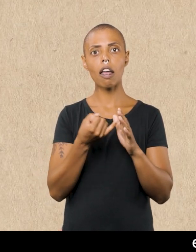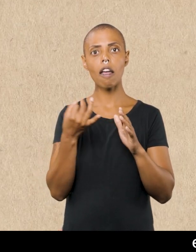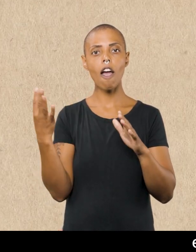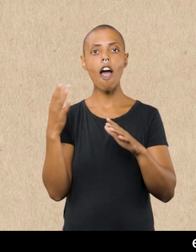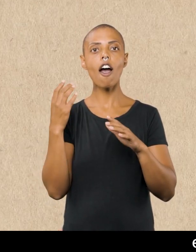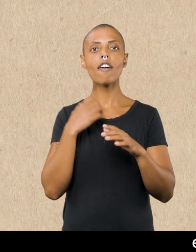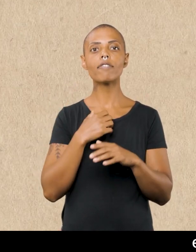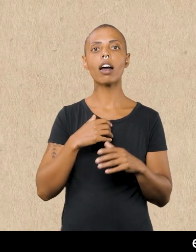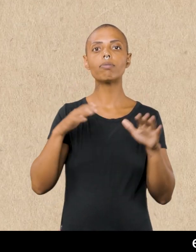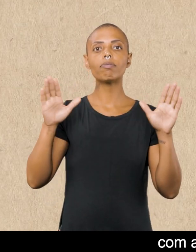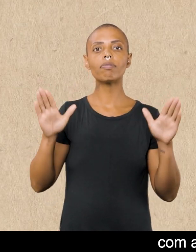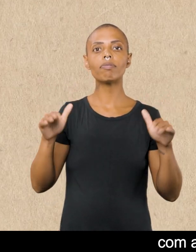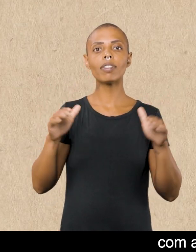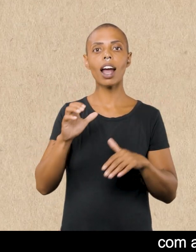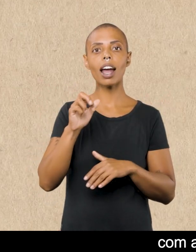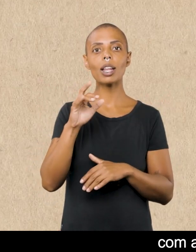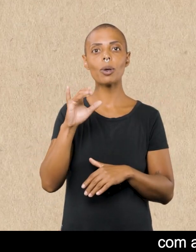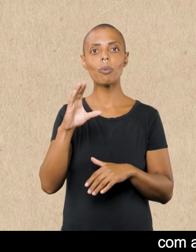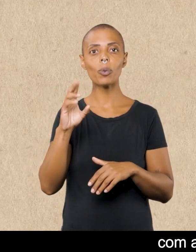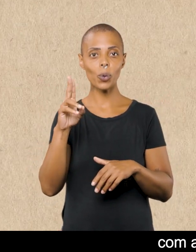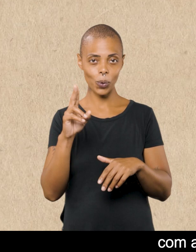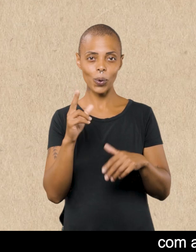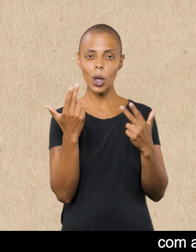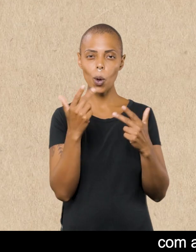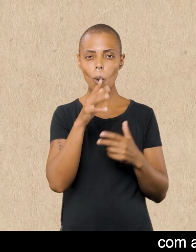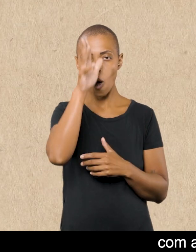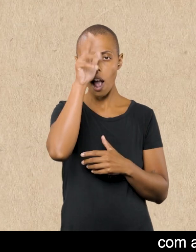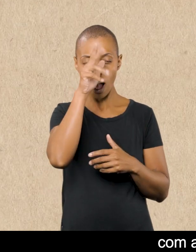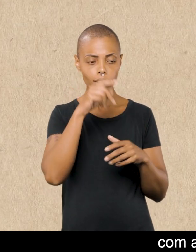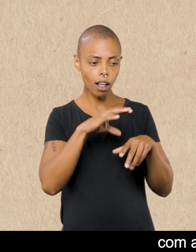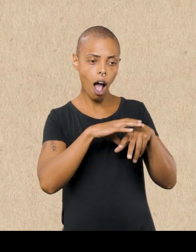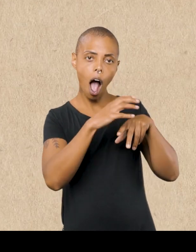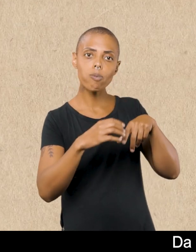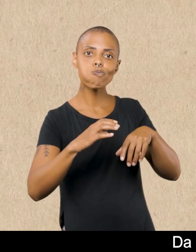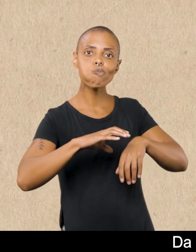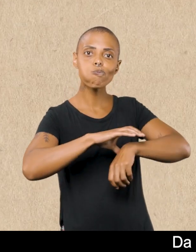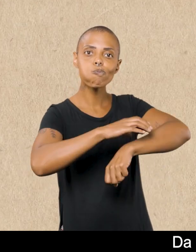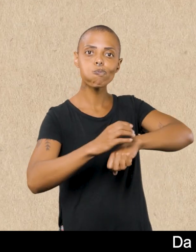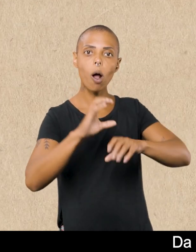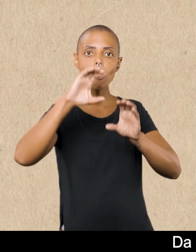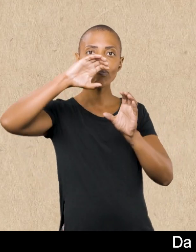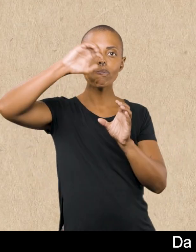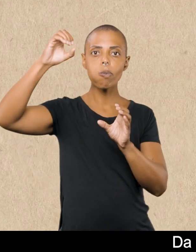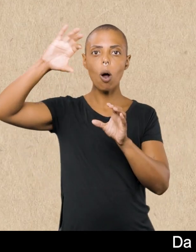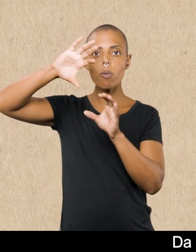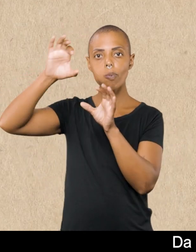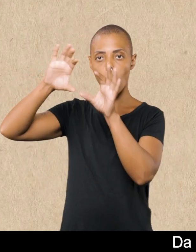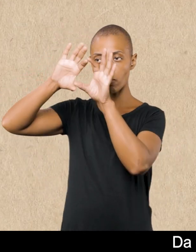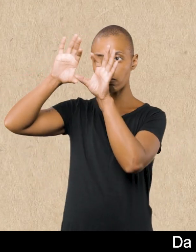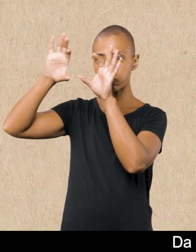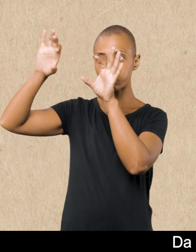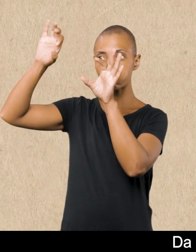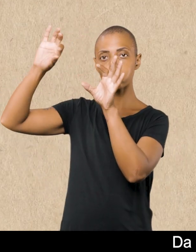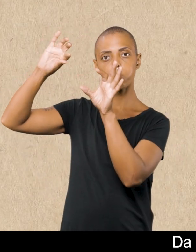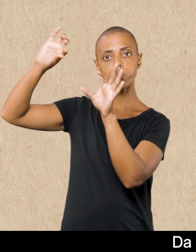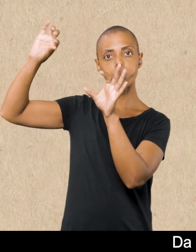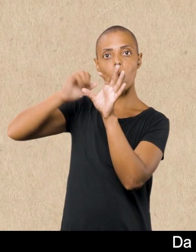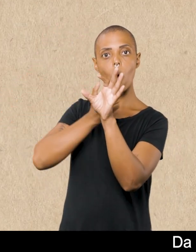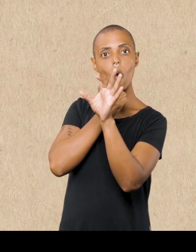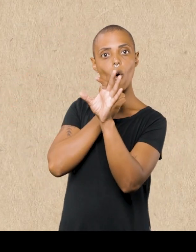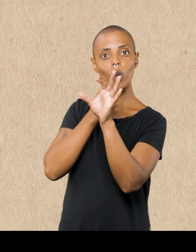central, em um movimento circular, estão dezenas de coxas de caribu assadas, com a forma semelhante às coxas de